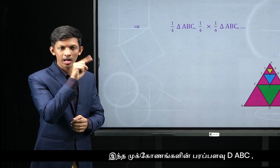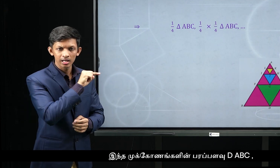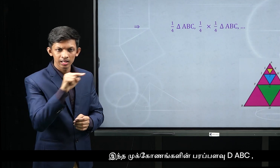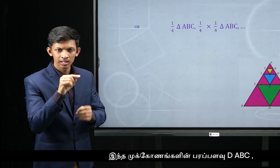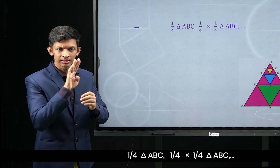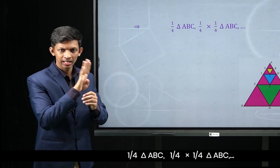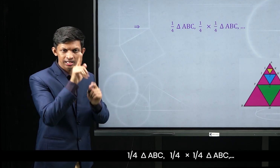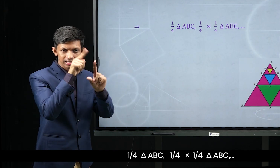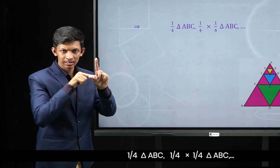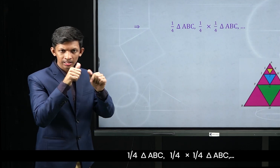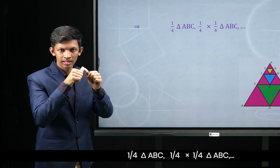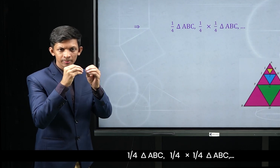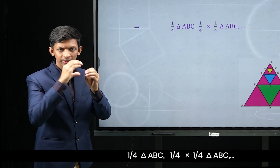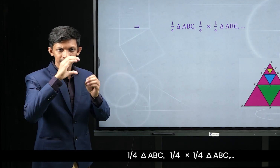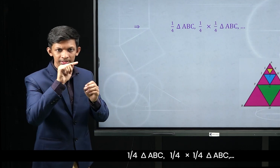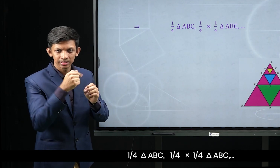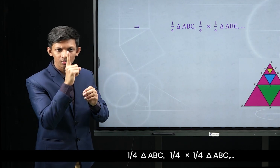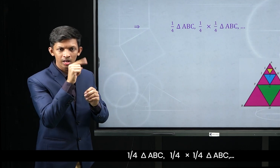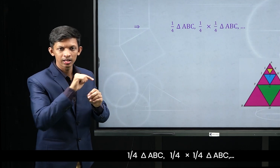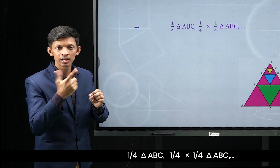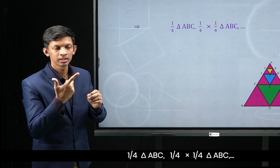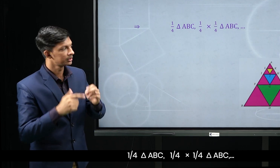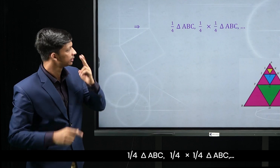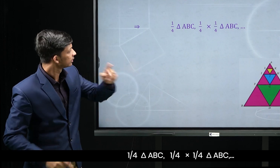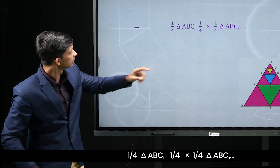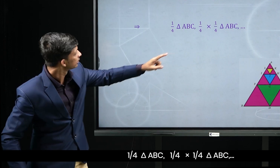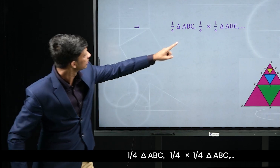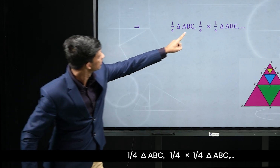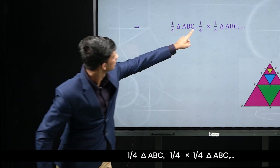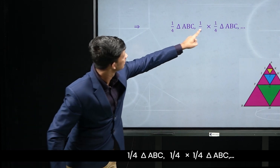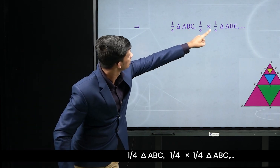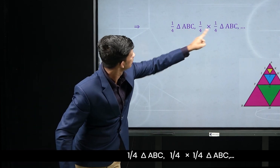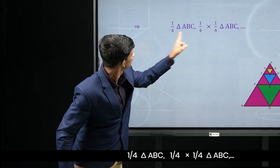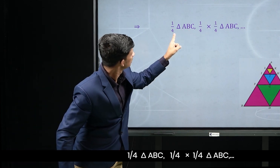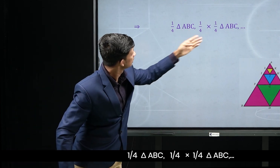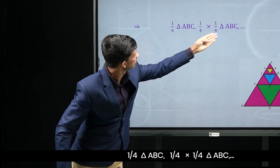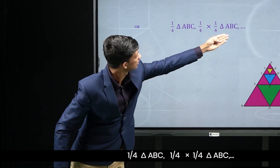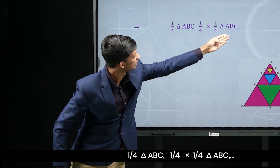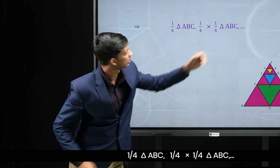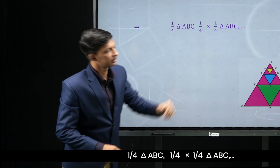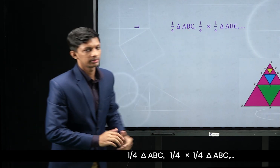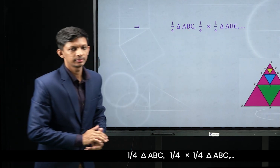DABC 1/4 முக்கோணம் ABC 1/4